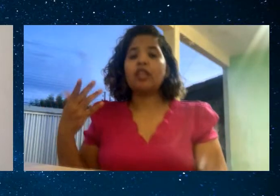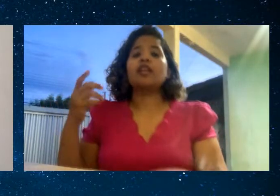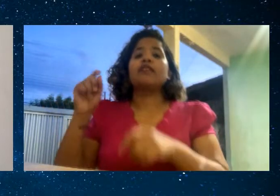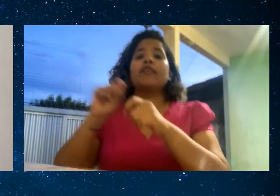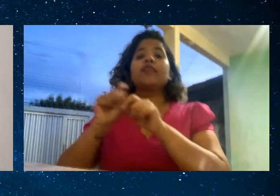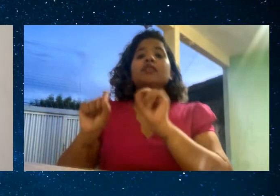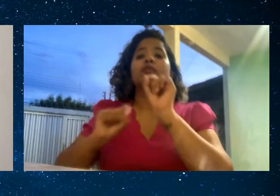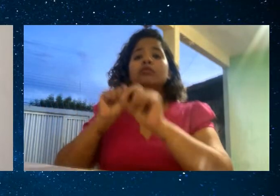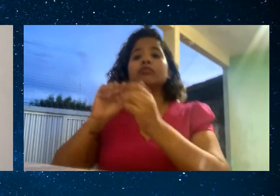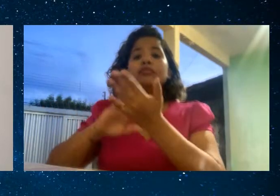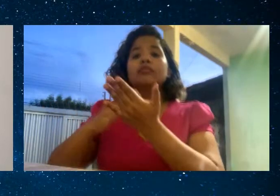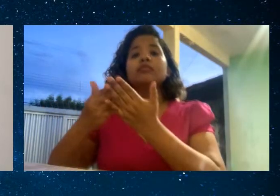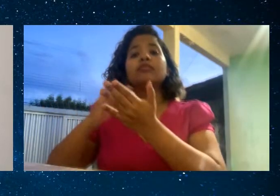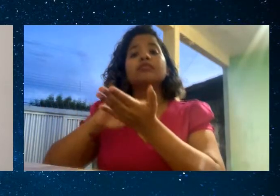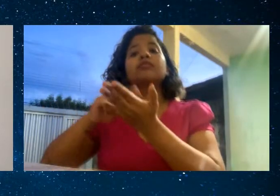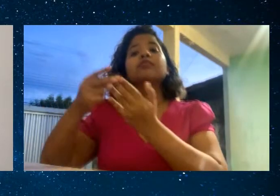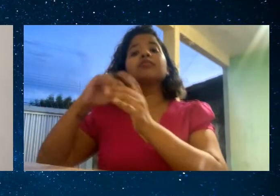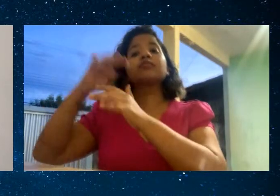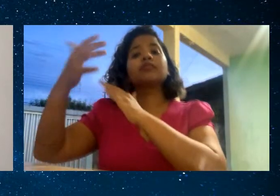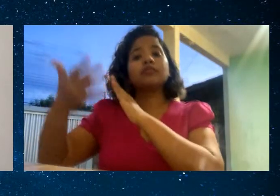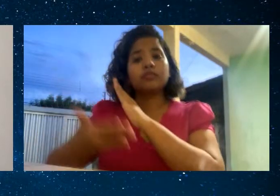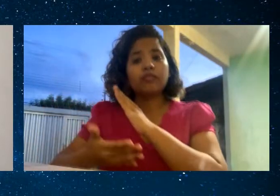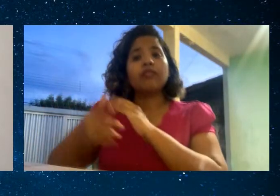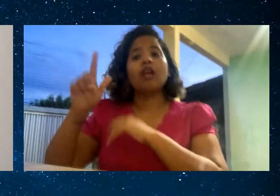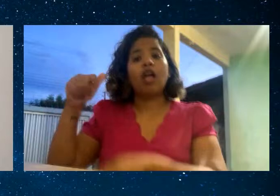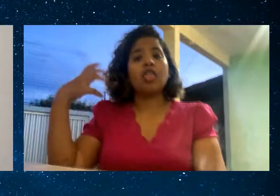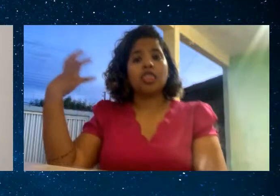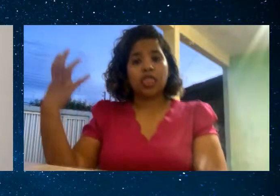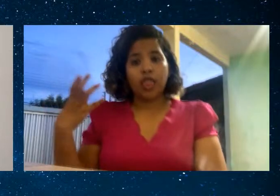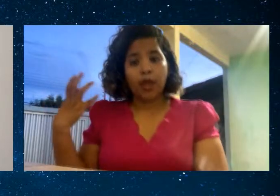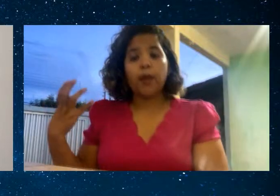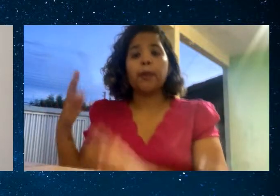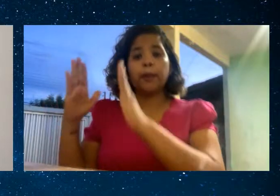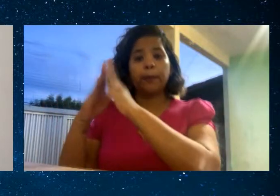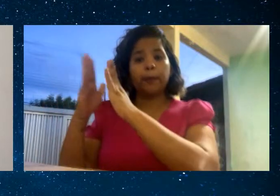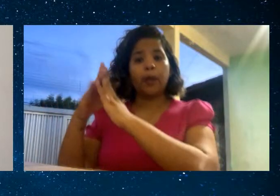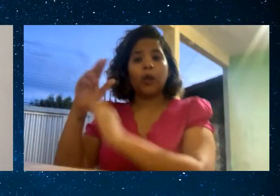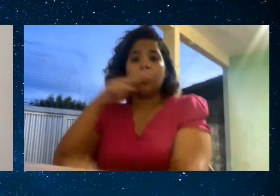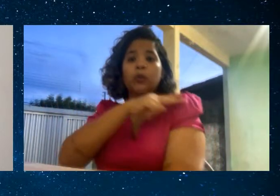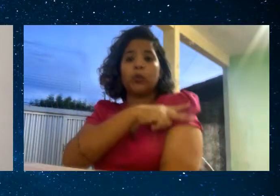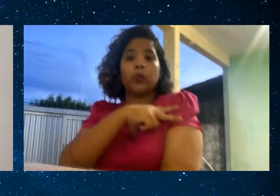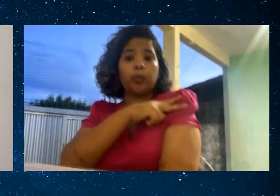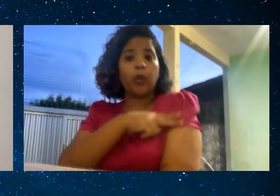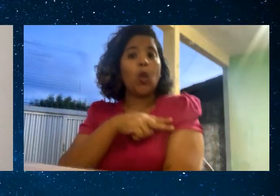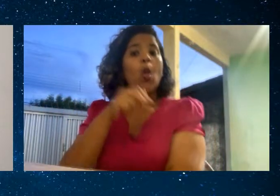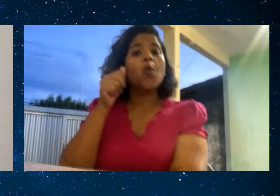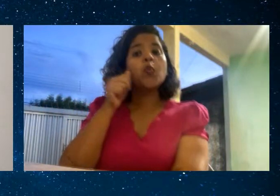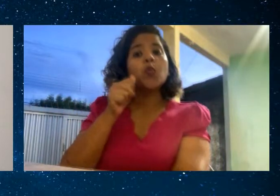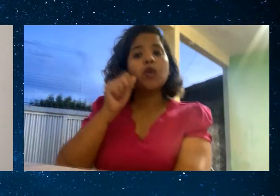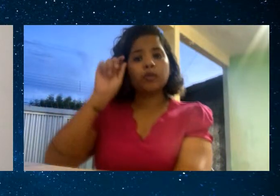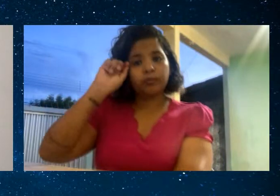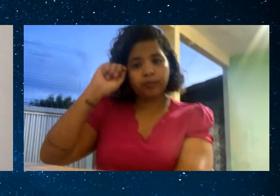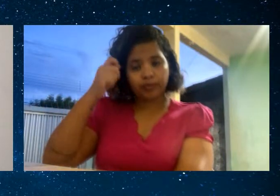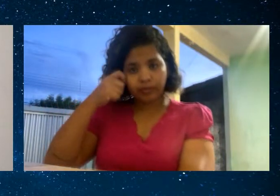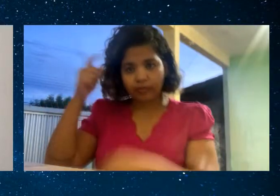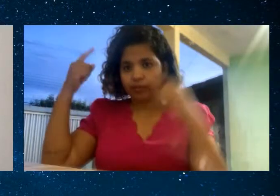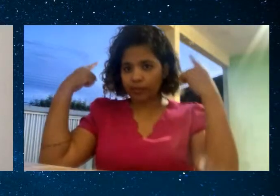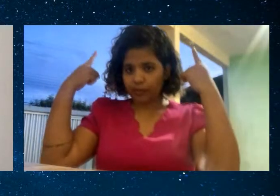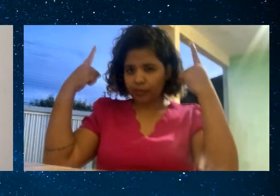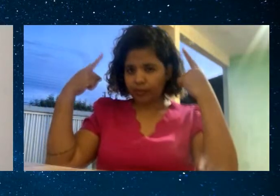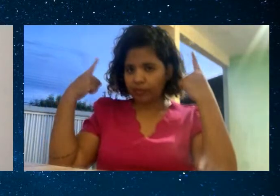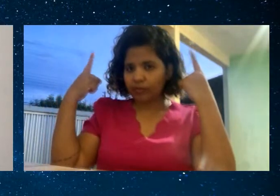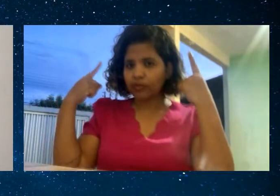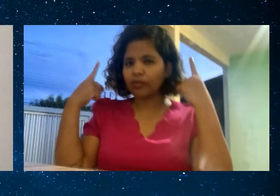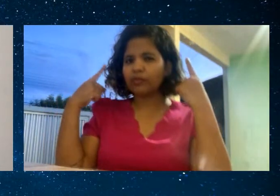interpretação Tâmara Vila Nova é do Piauí é a mulher negra dos cabelos um pouquinho